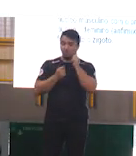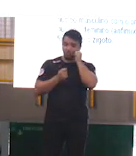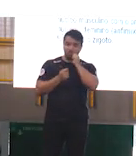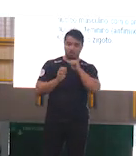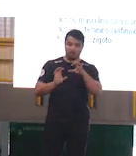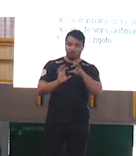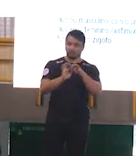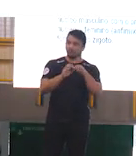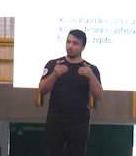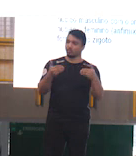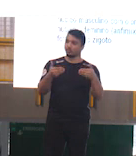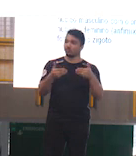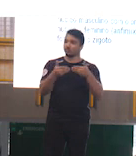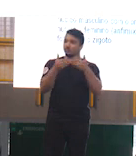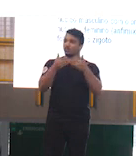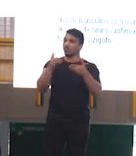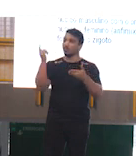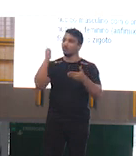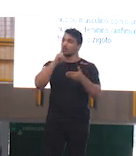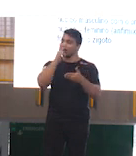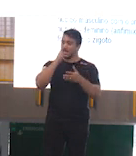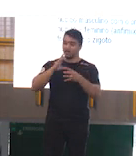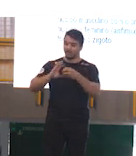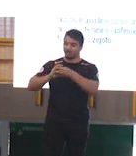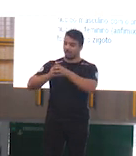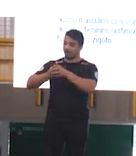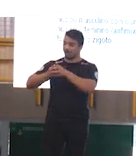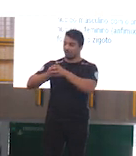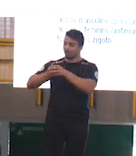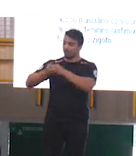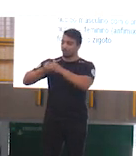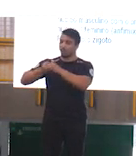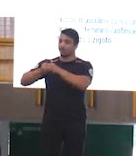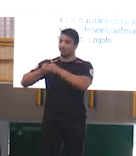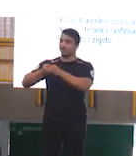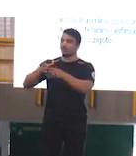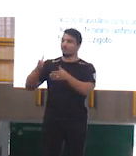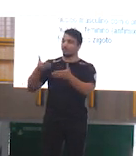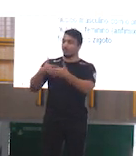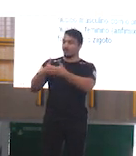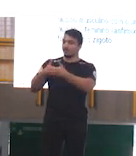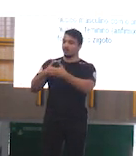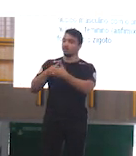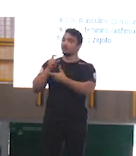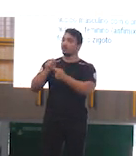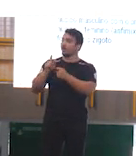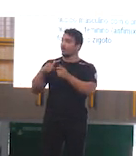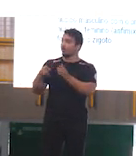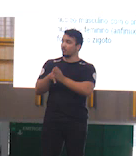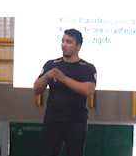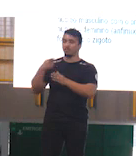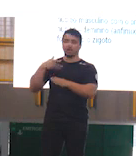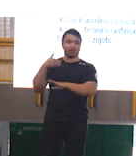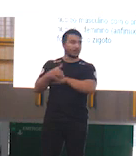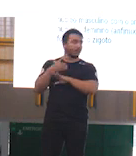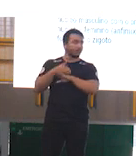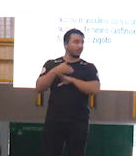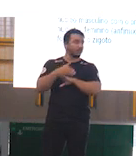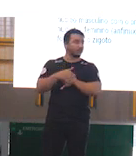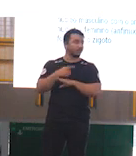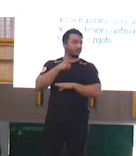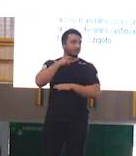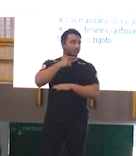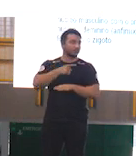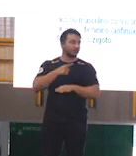falei para vocês, vai fechar as portas. Não, tudo bem. Vai fechar as portas de quem? Da passagem,